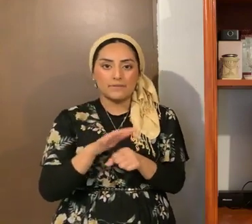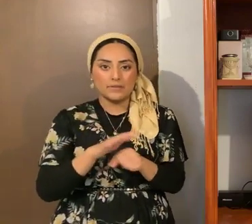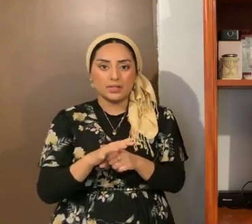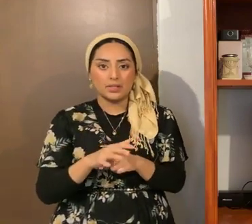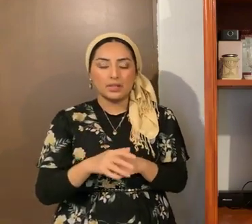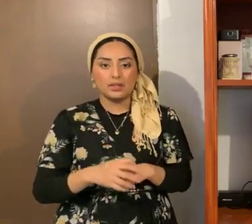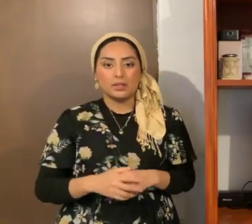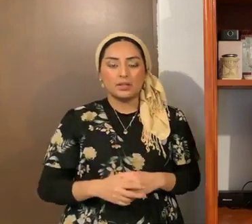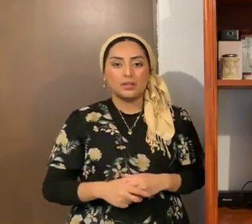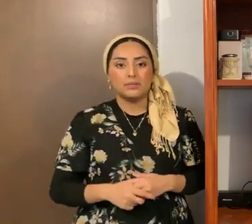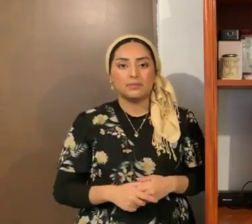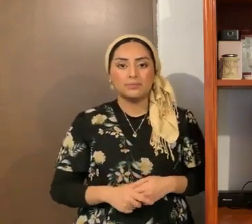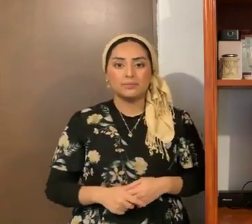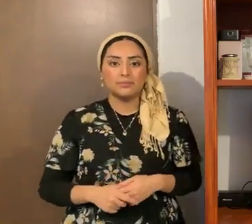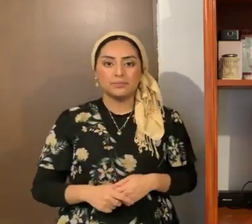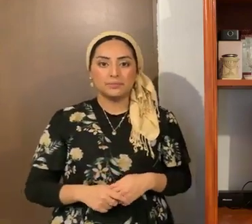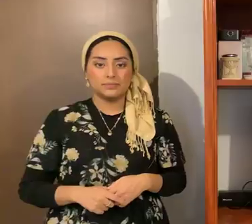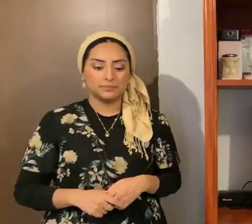No daremos el ancho.